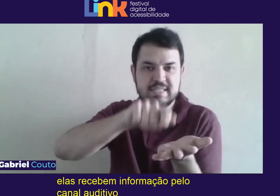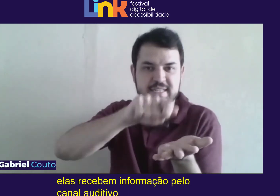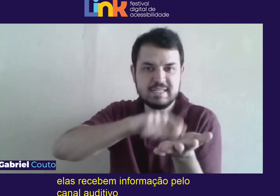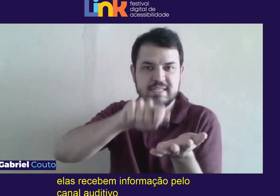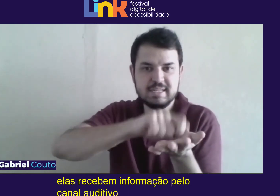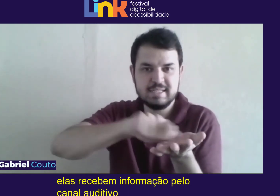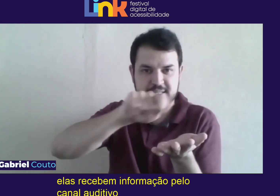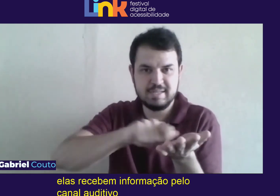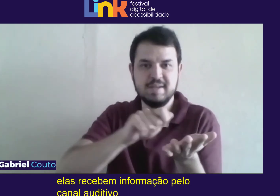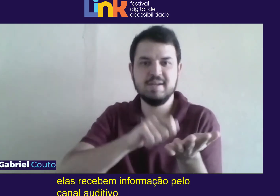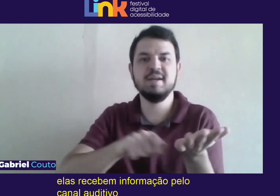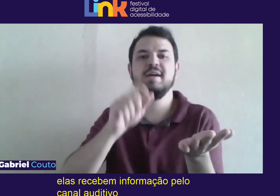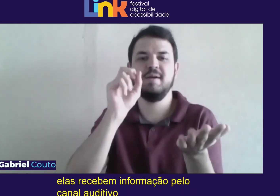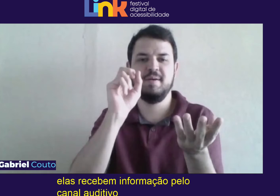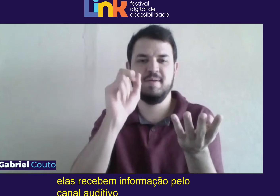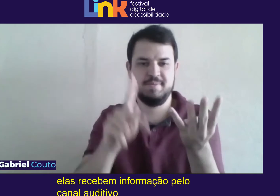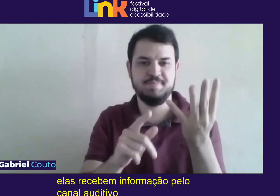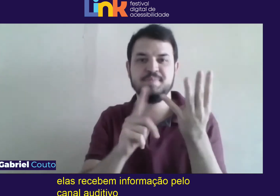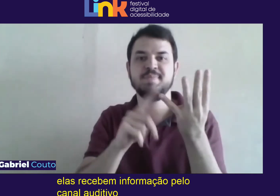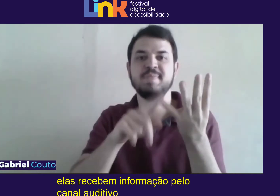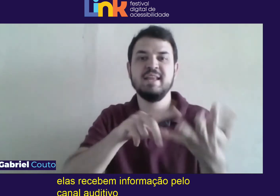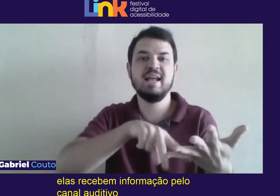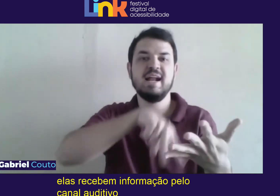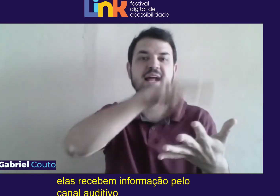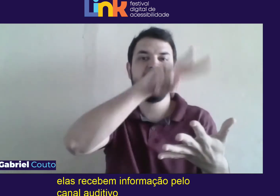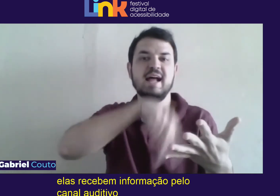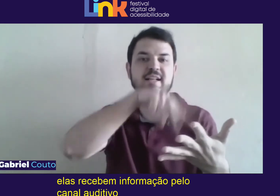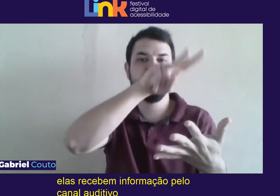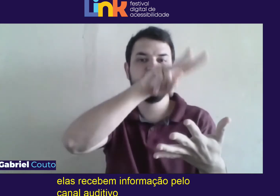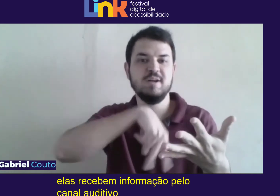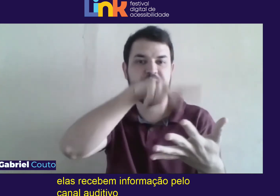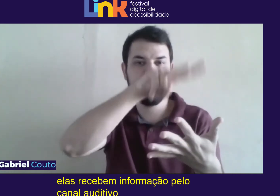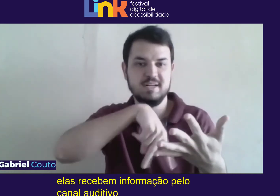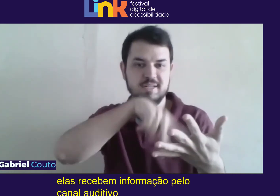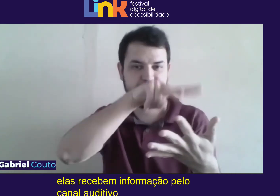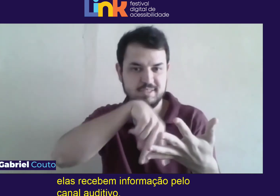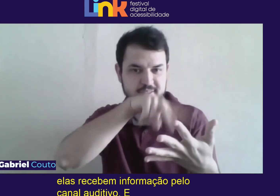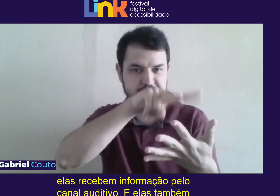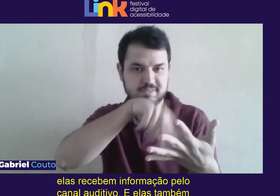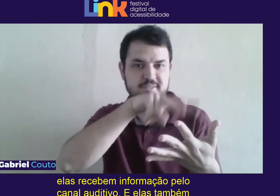E elas também utilizam a escrita na língua portuguesa e a leitura.